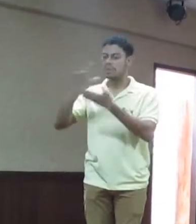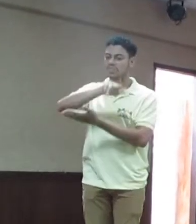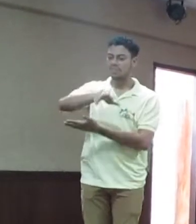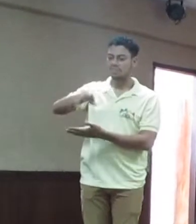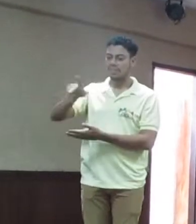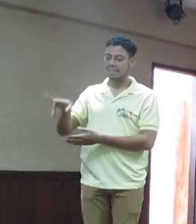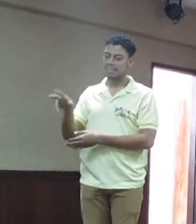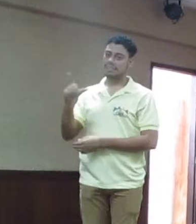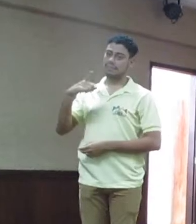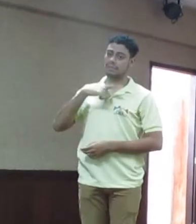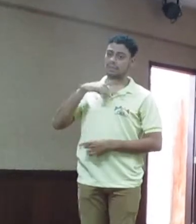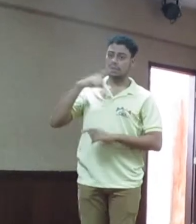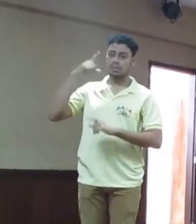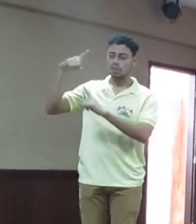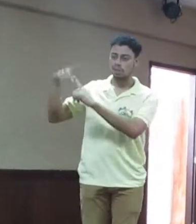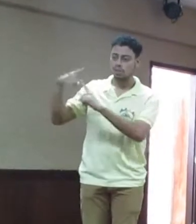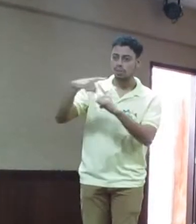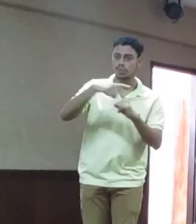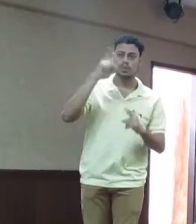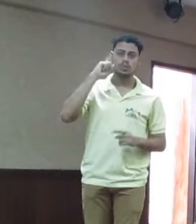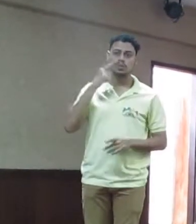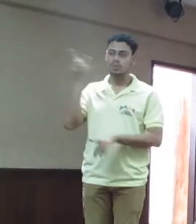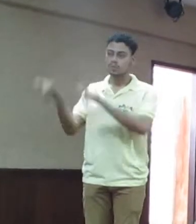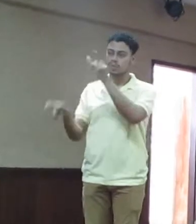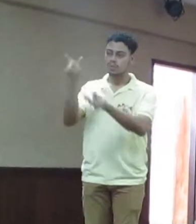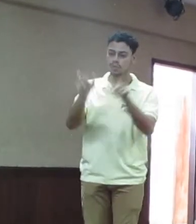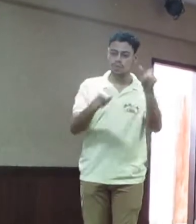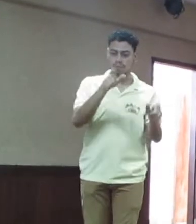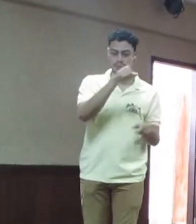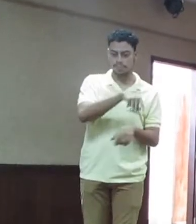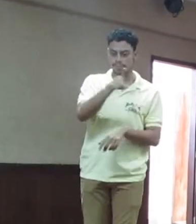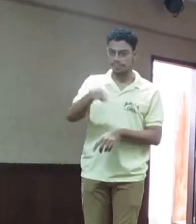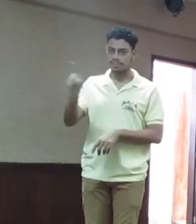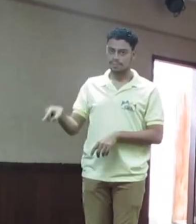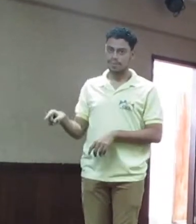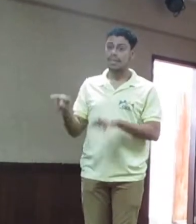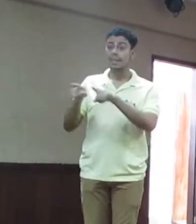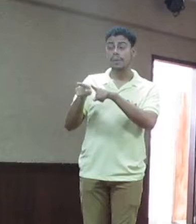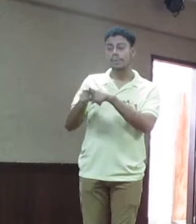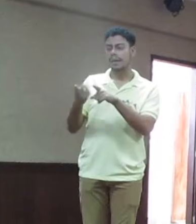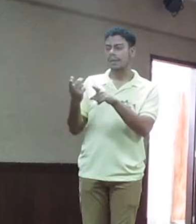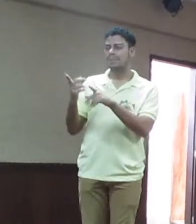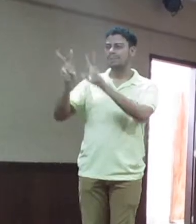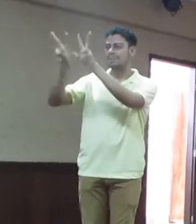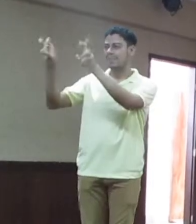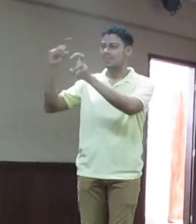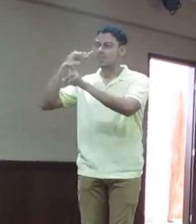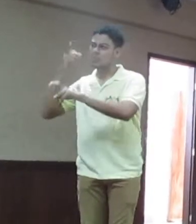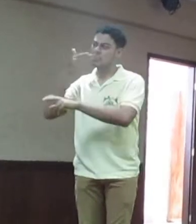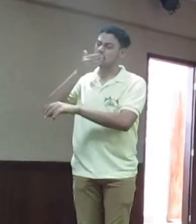um para o outro. E qualquer coisa vocês podem perguntar depois da diferença mais profundamente, para a gente explicar. E